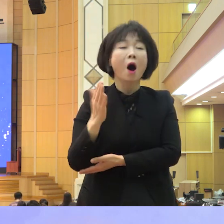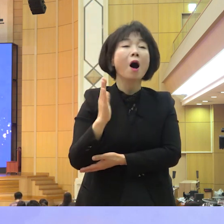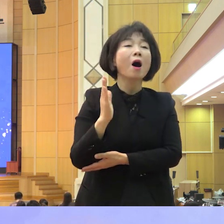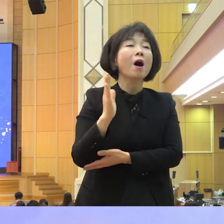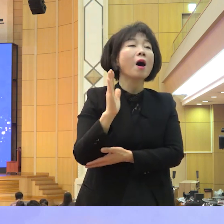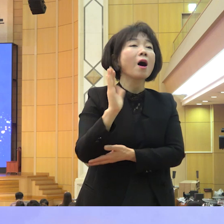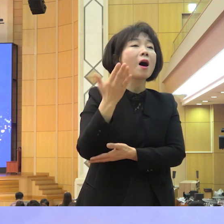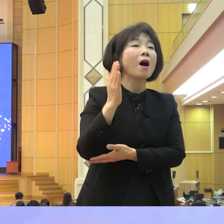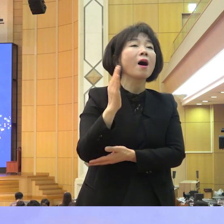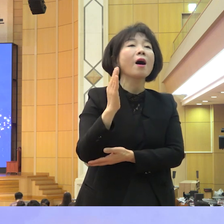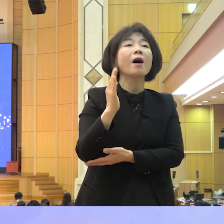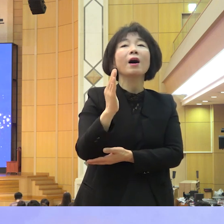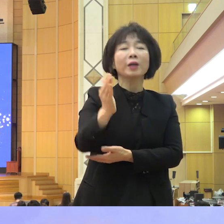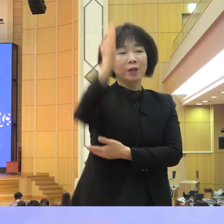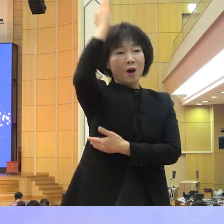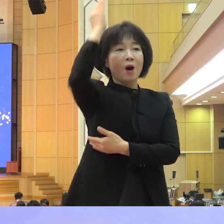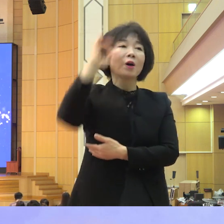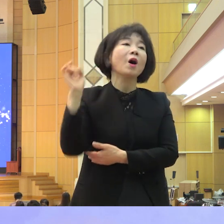영광